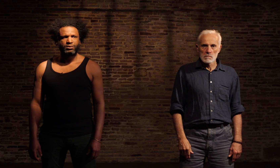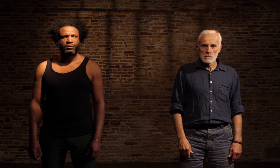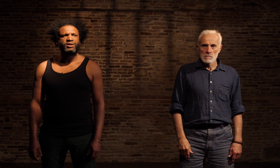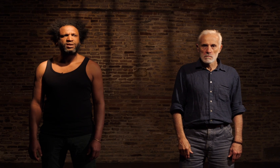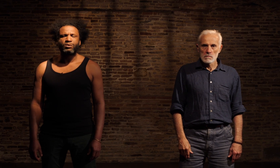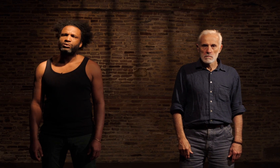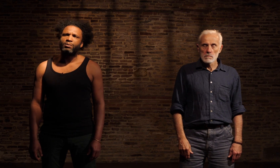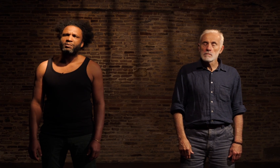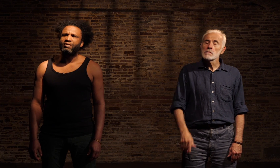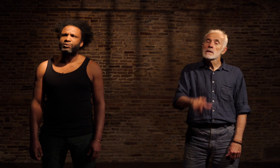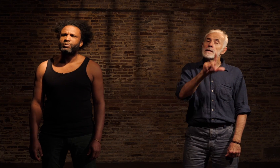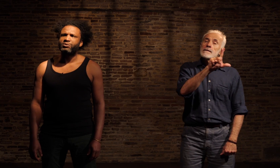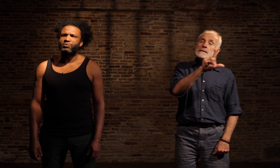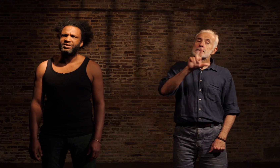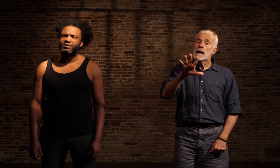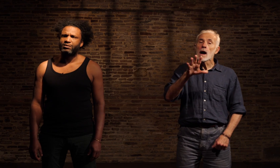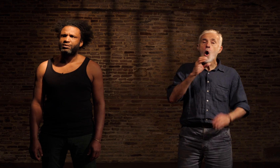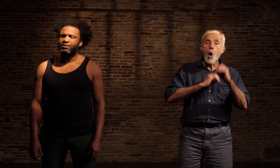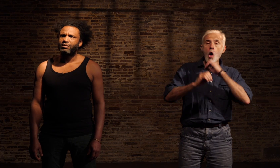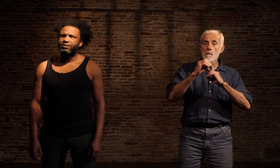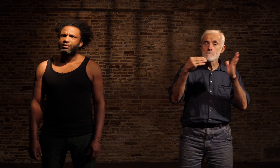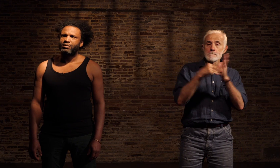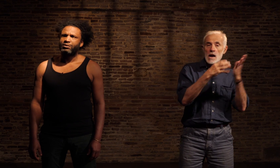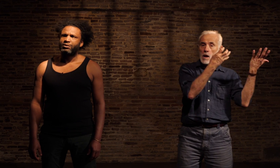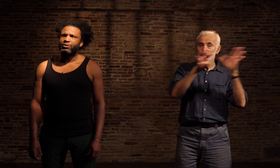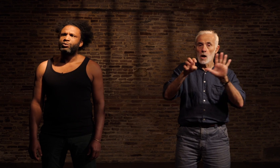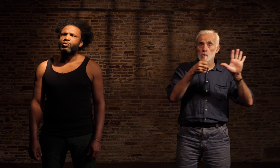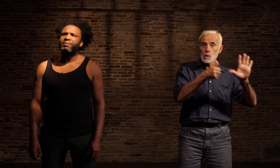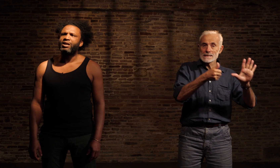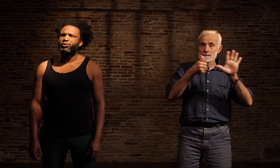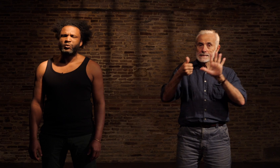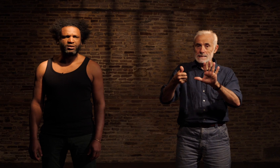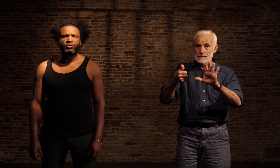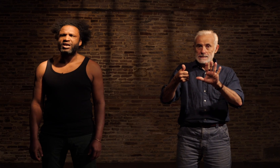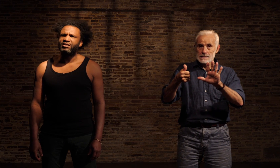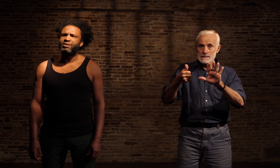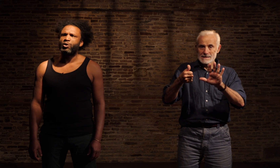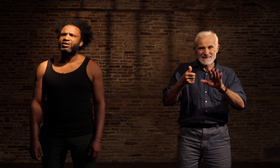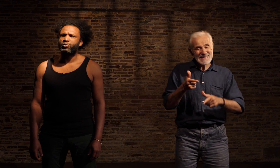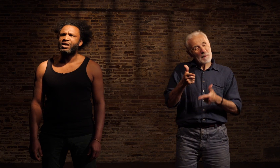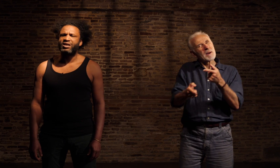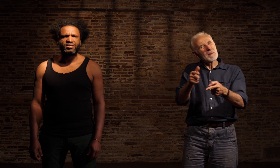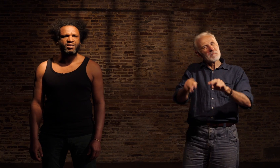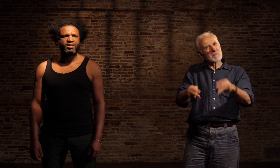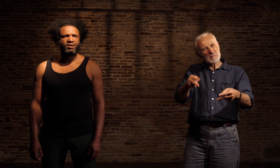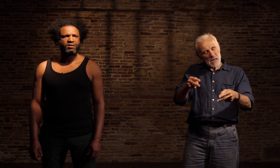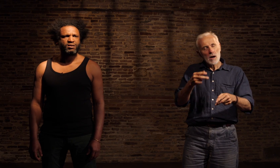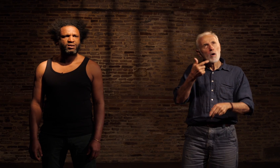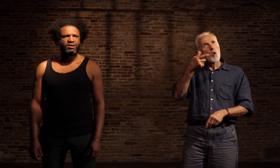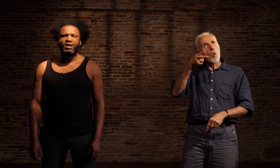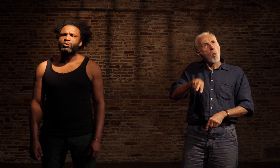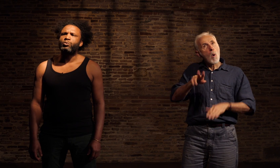25 octobre 1966 deux mois après la tuerie ''j'en artistes et moi étions arrêtés